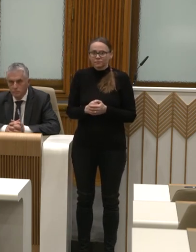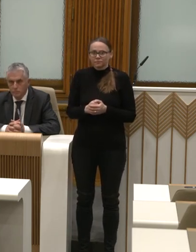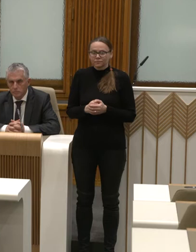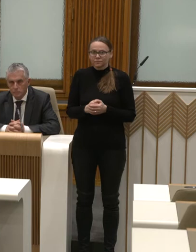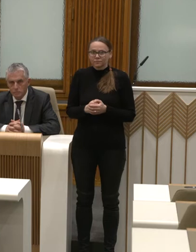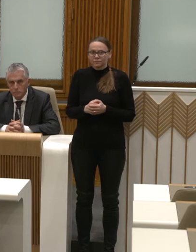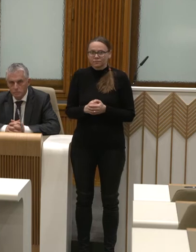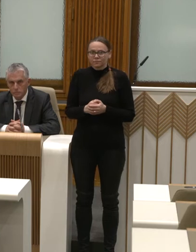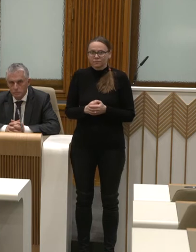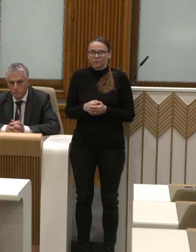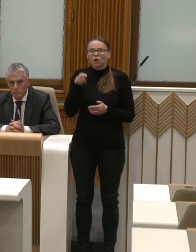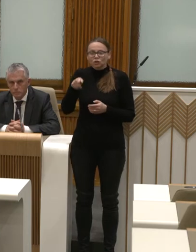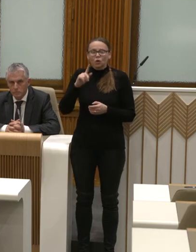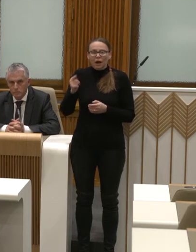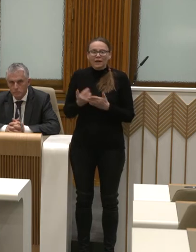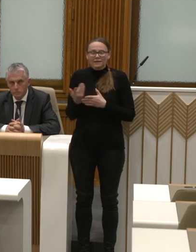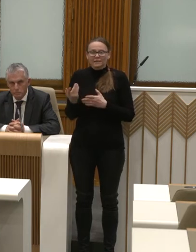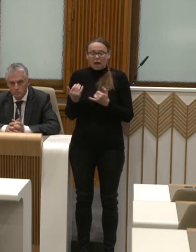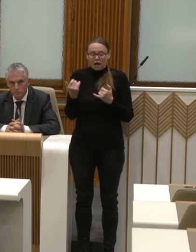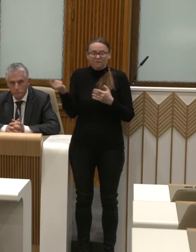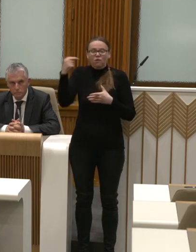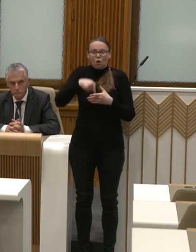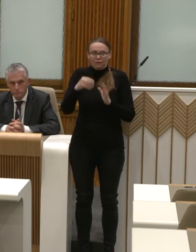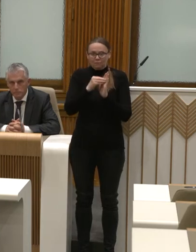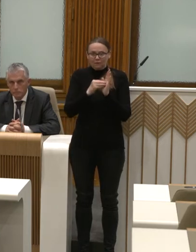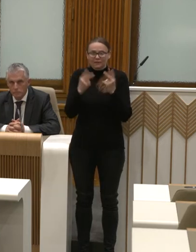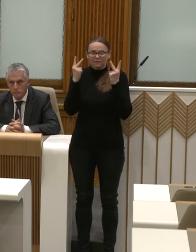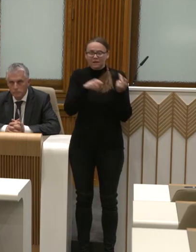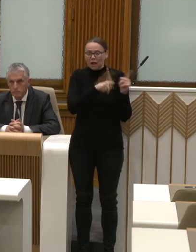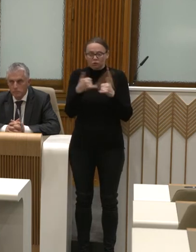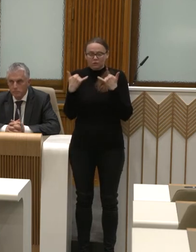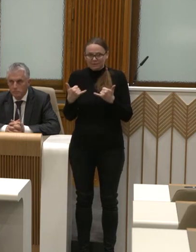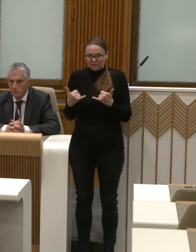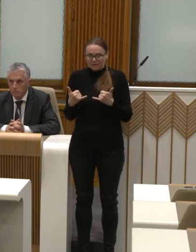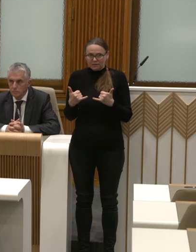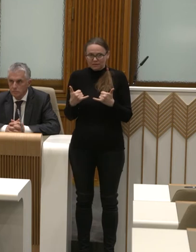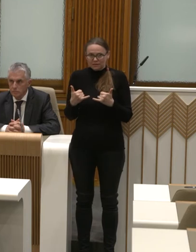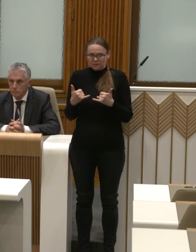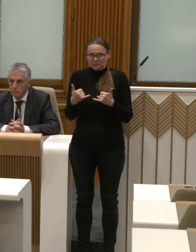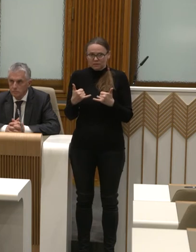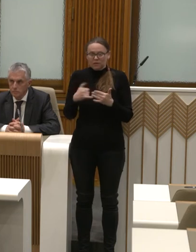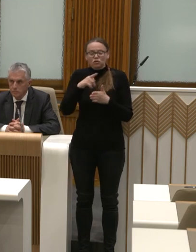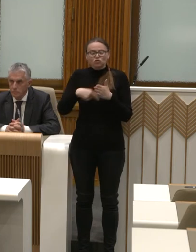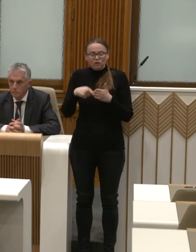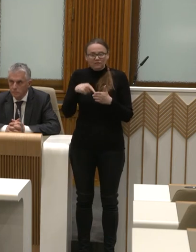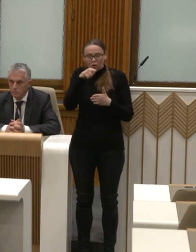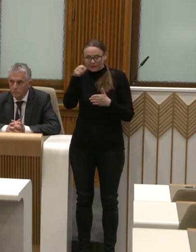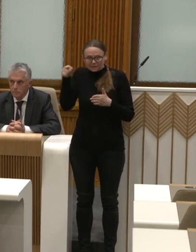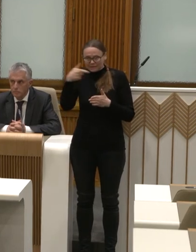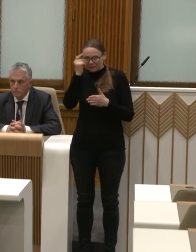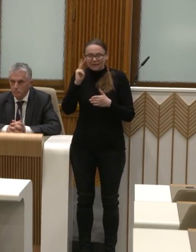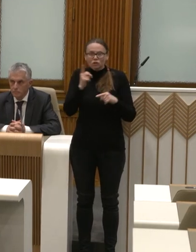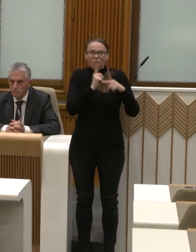kar je za ta vhodni podatek veljalo doslej. Se pravi število tistih, ki so pozitivni